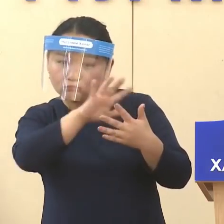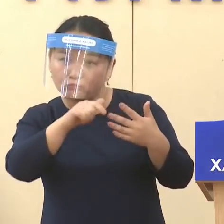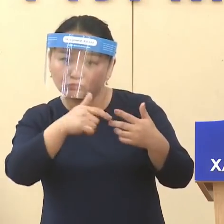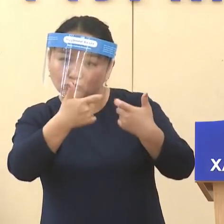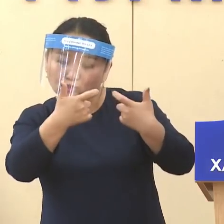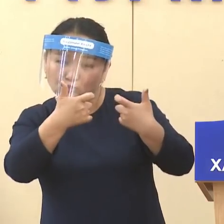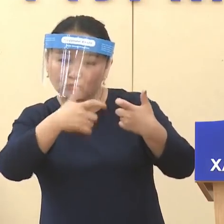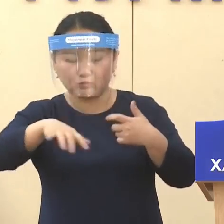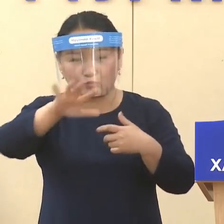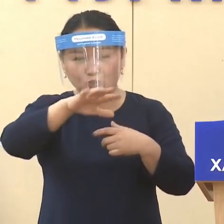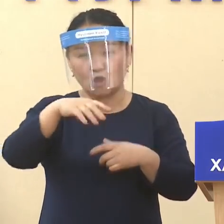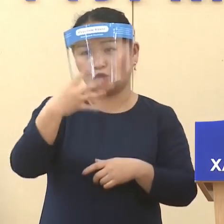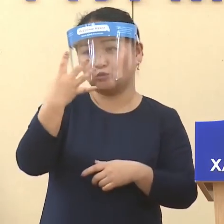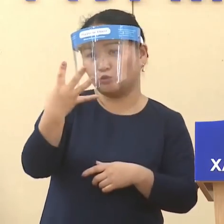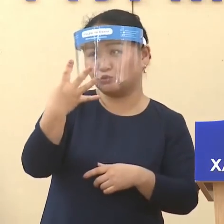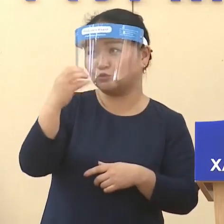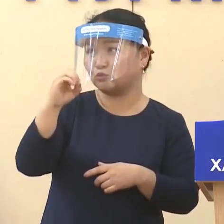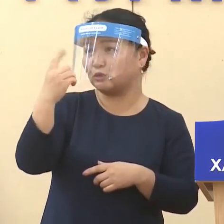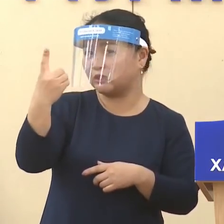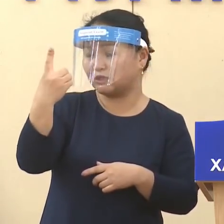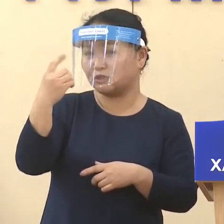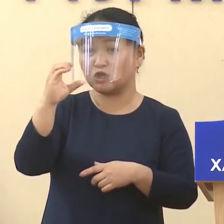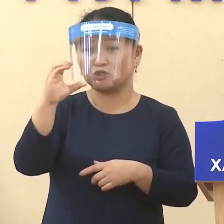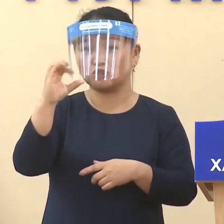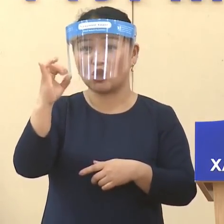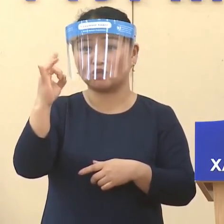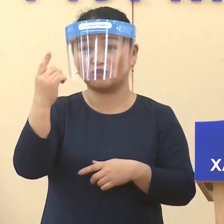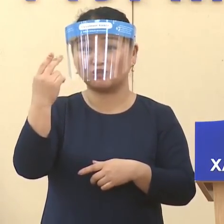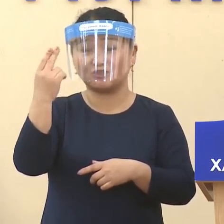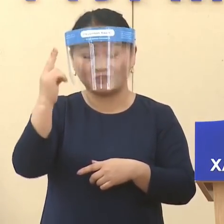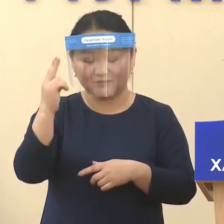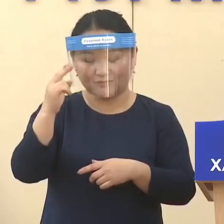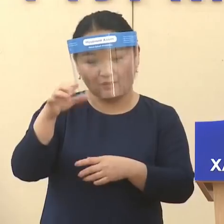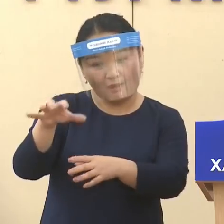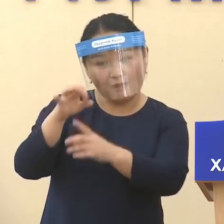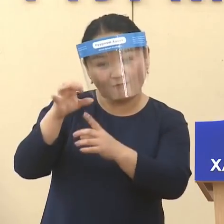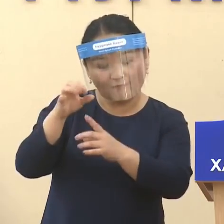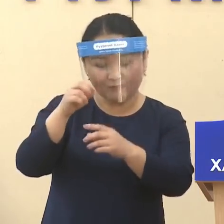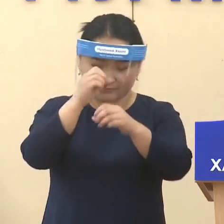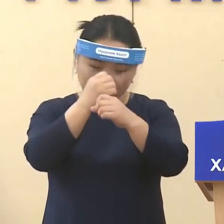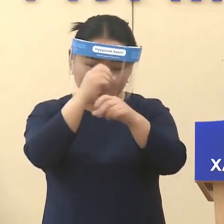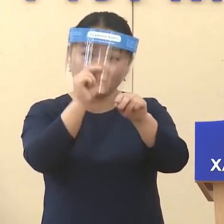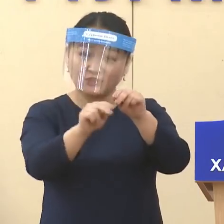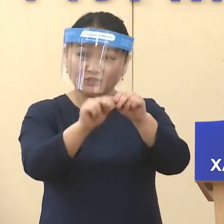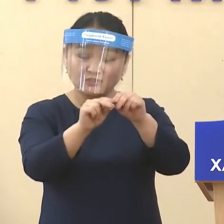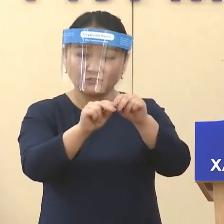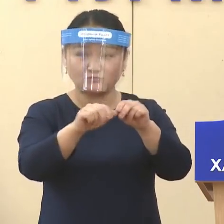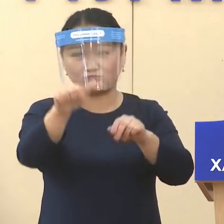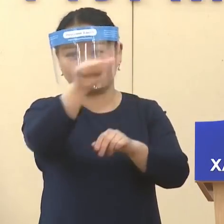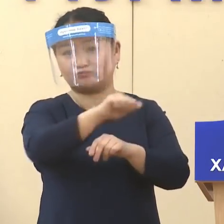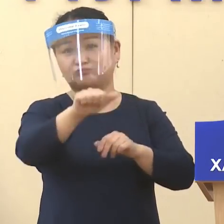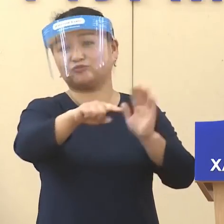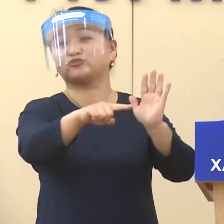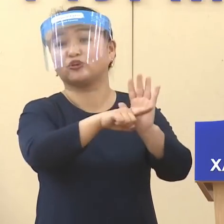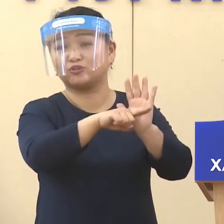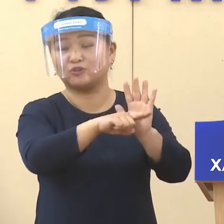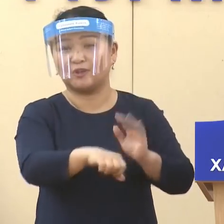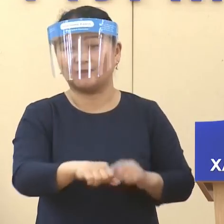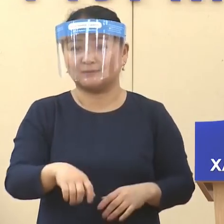401 сорцыг авч шинжилсэн. За энэ дээр бол бүгд сөрөг дүнтэй байгаа. За 5 сарын 14-нд Мөн